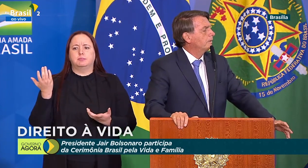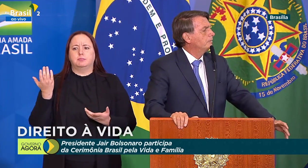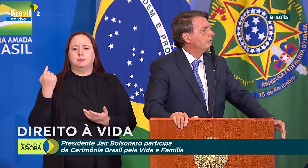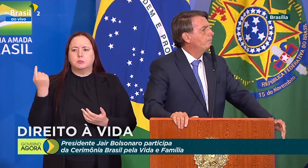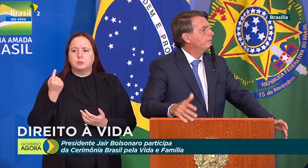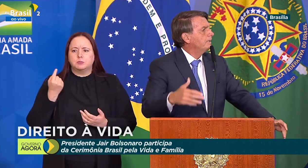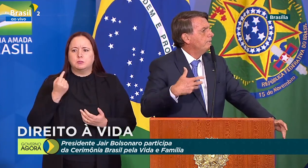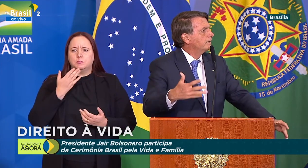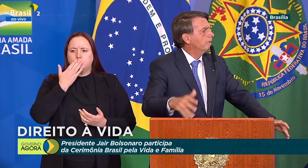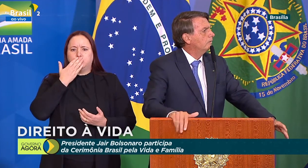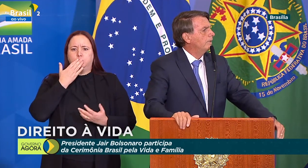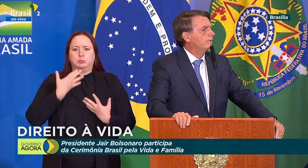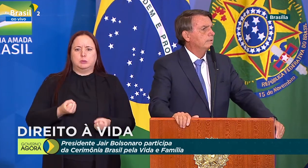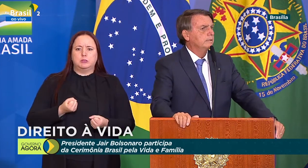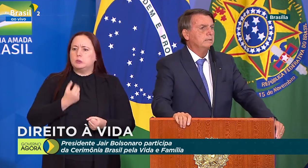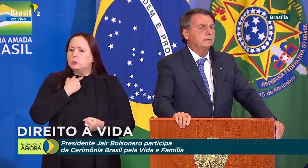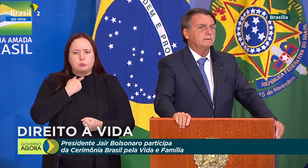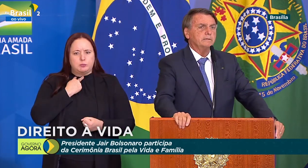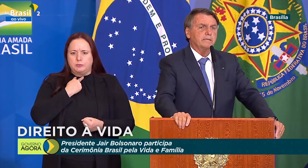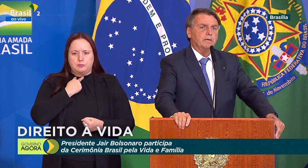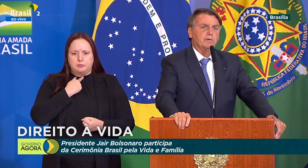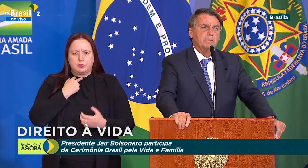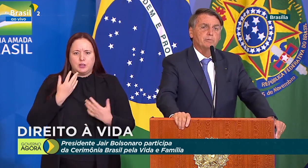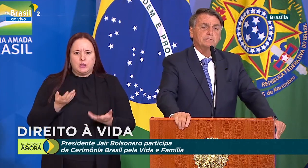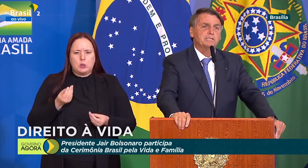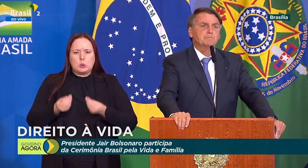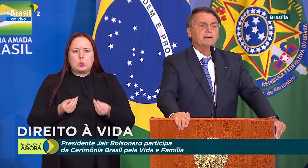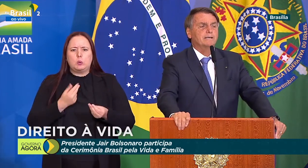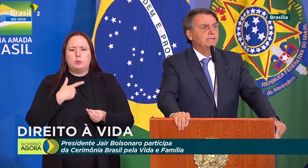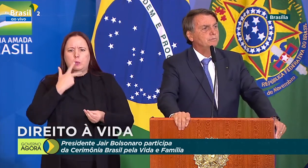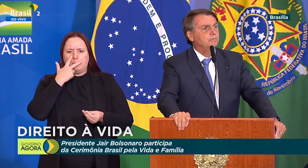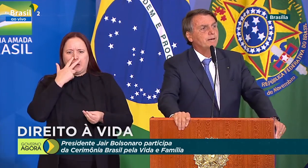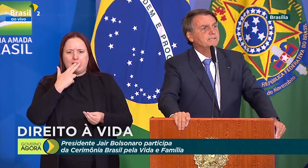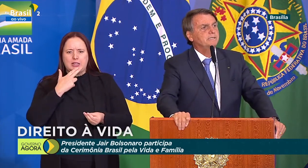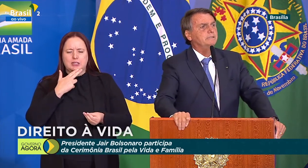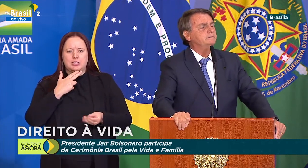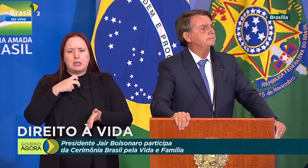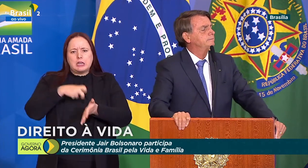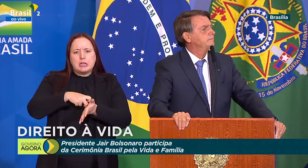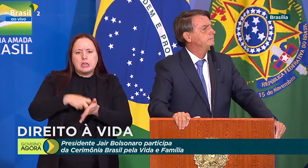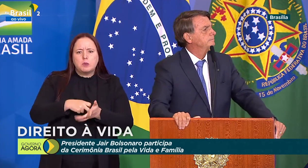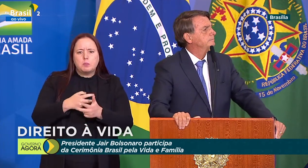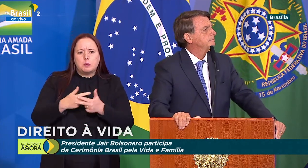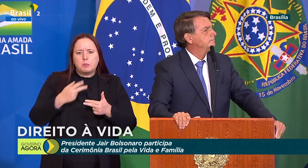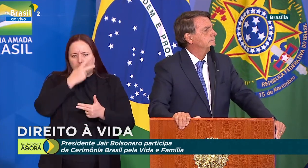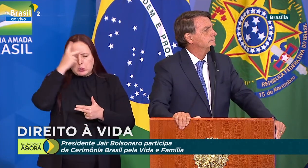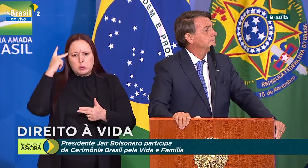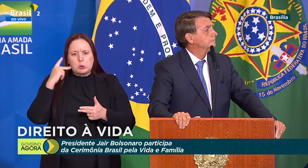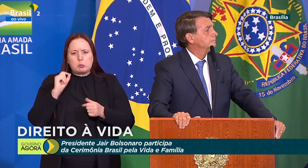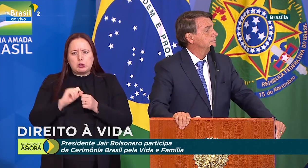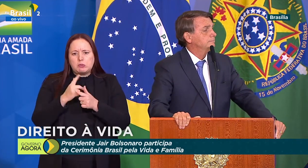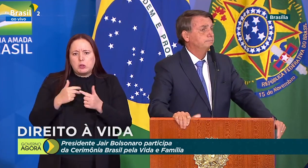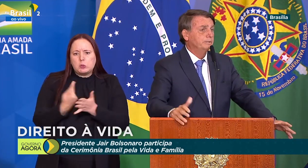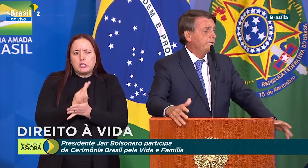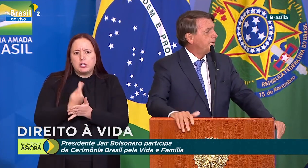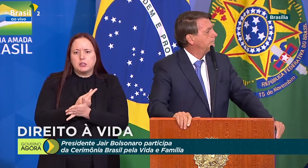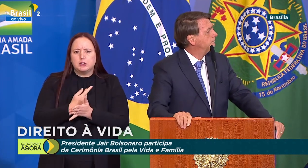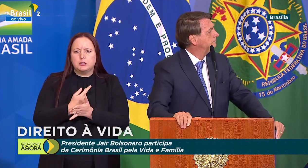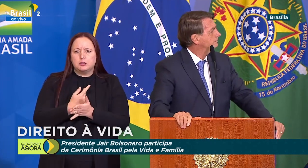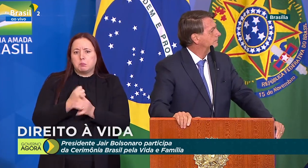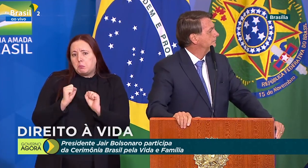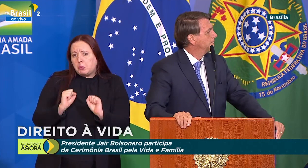eu pergunto eu poderia aqui agora de ter alguém por ter espancado o Marciano eu